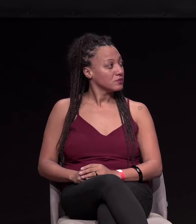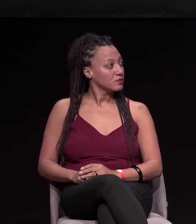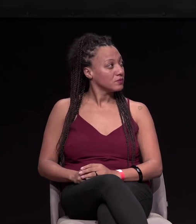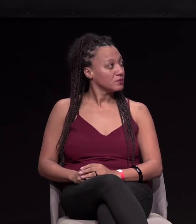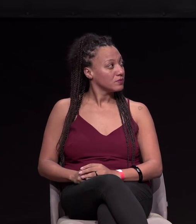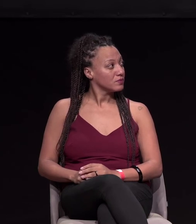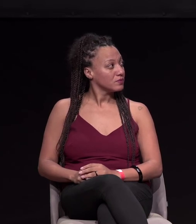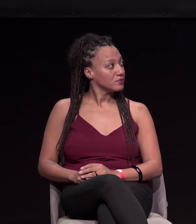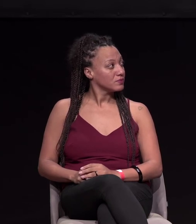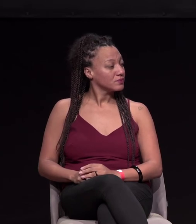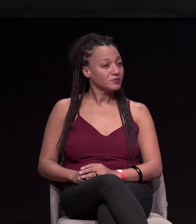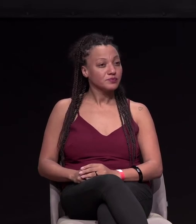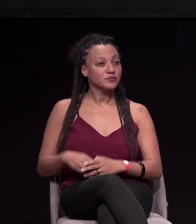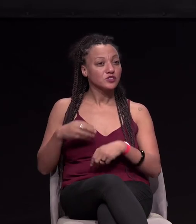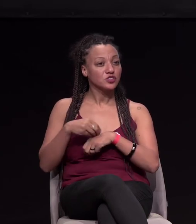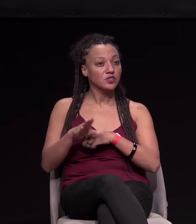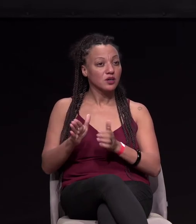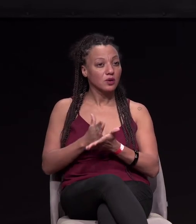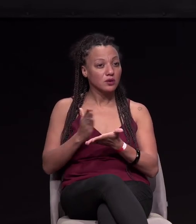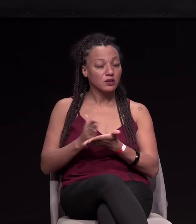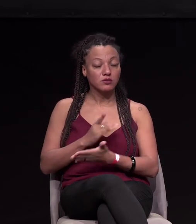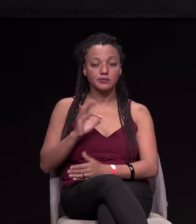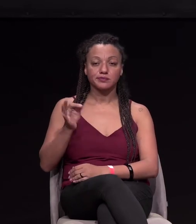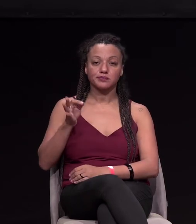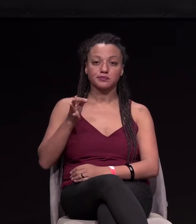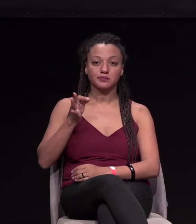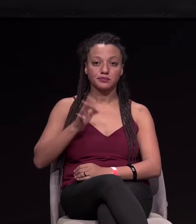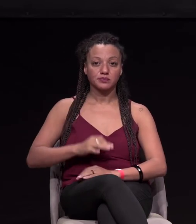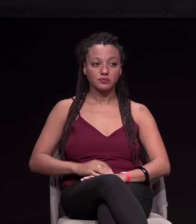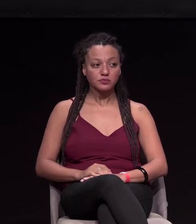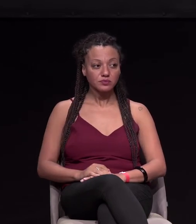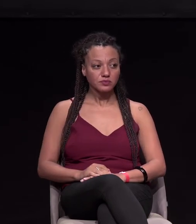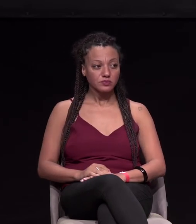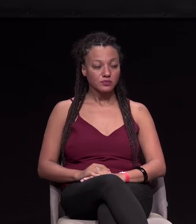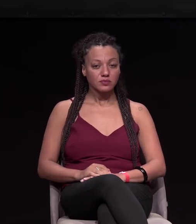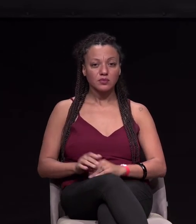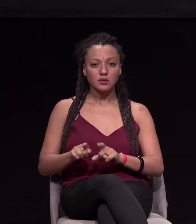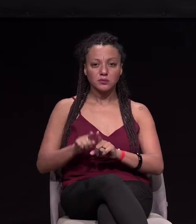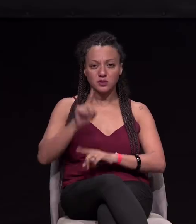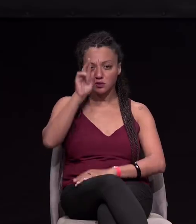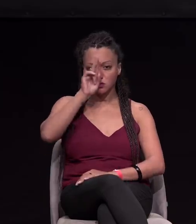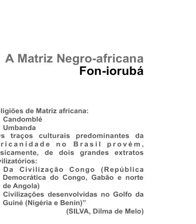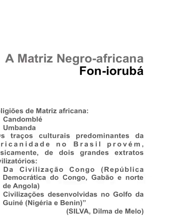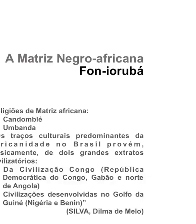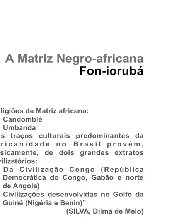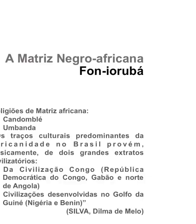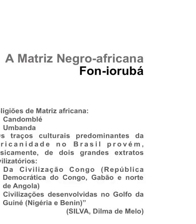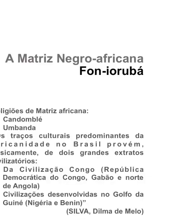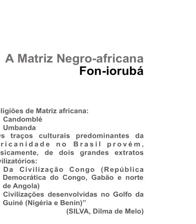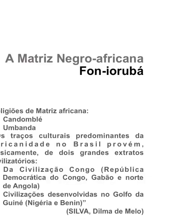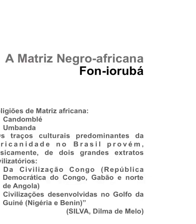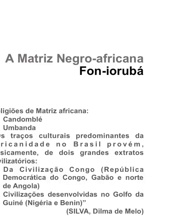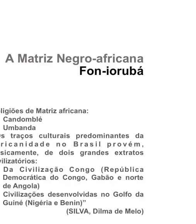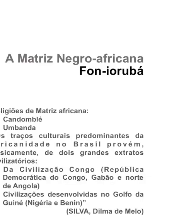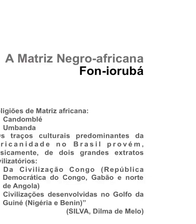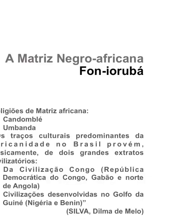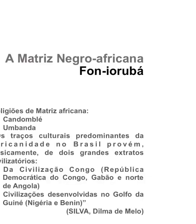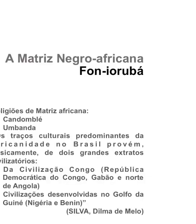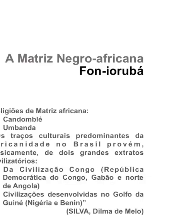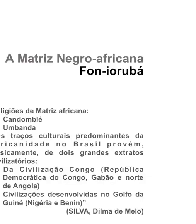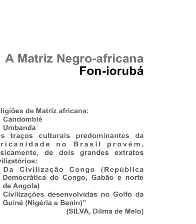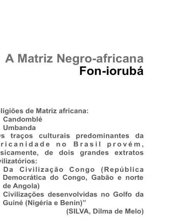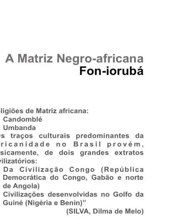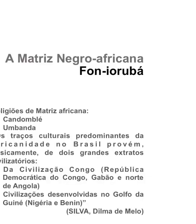a indicação do livro e lá o livro a história vai além das crianças iniciadas na